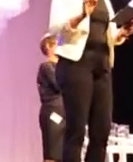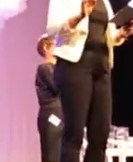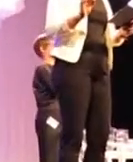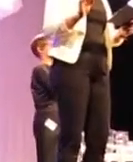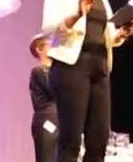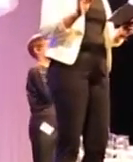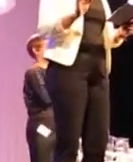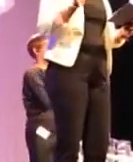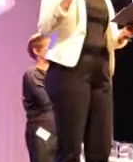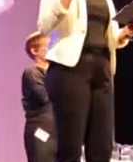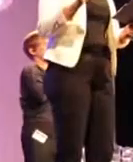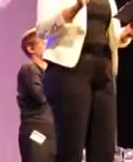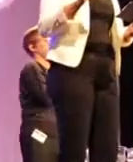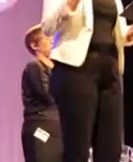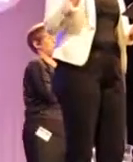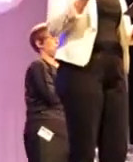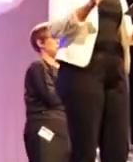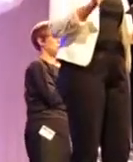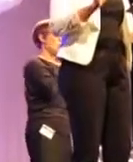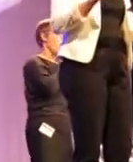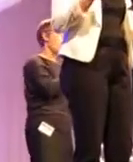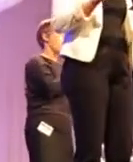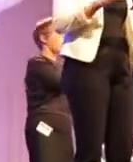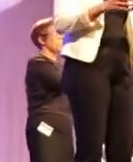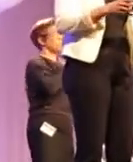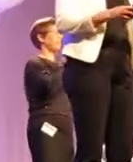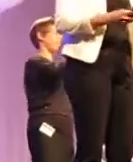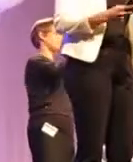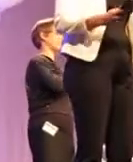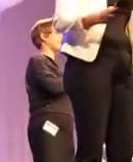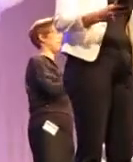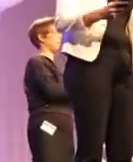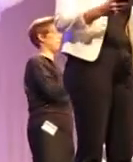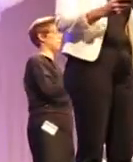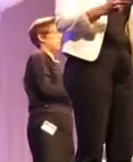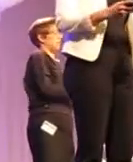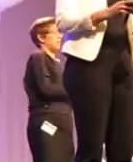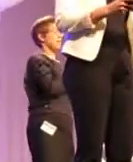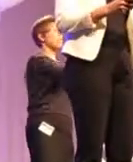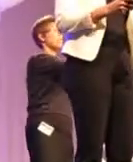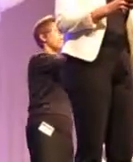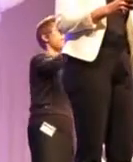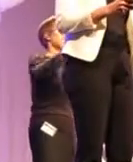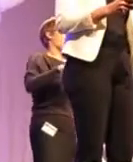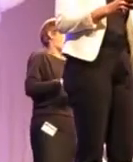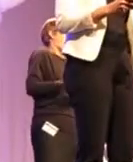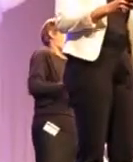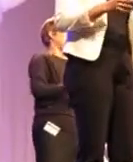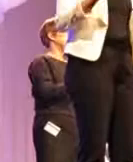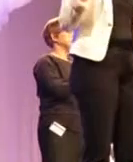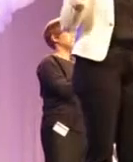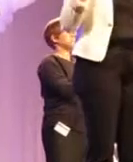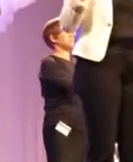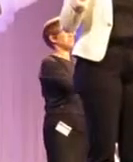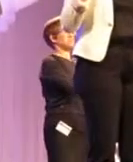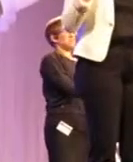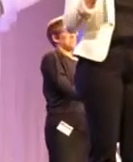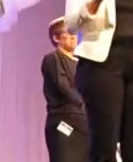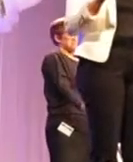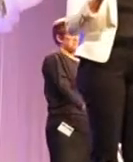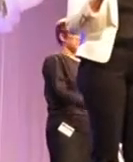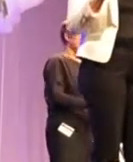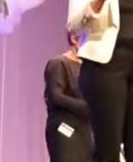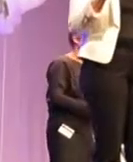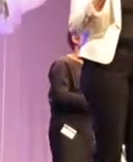jättestor betydelse. Om Sverige ska minska sina utsläpp så betyder det inte jättemycket för världen. Enda sättet